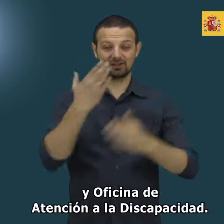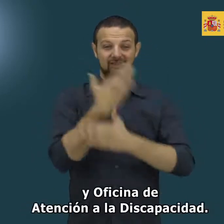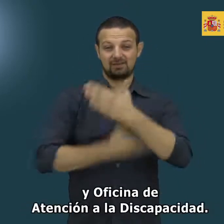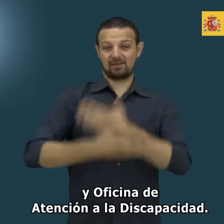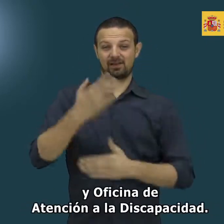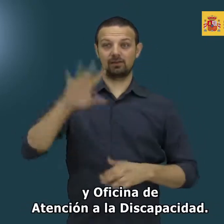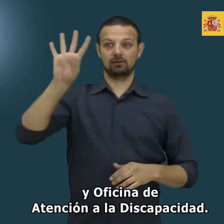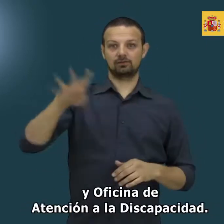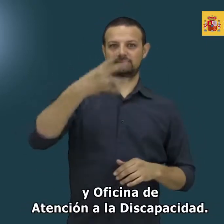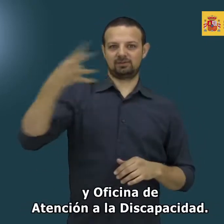Atención a Discapacidad.